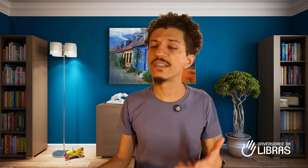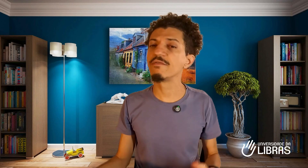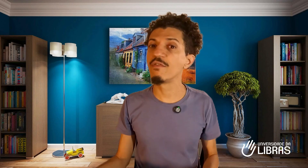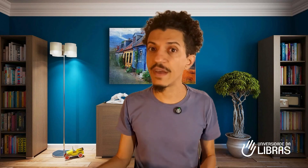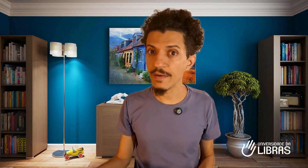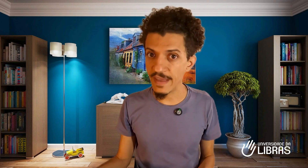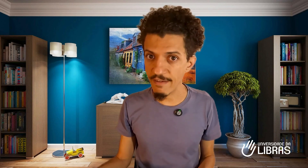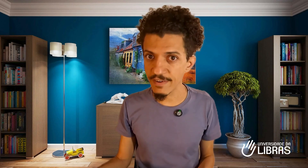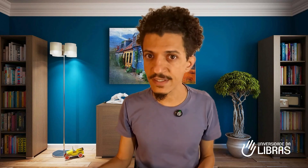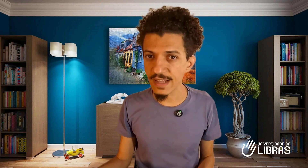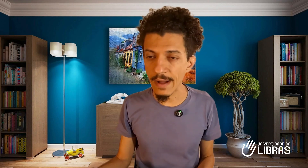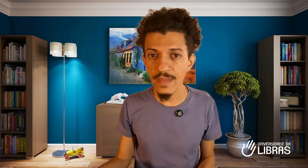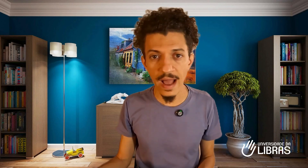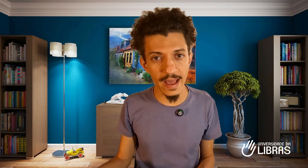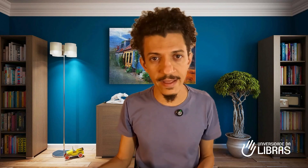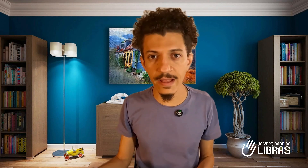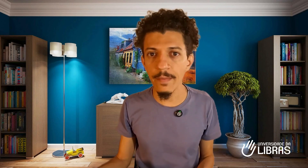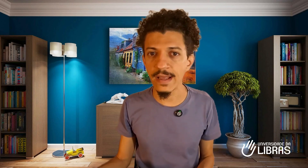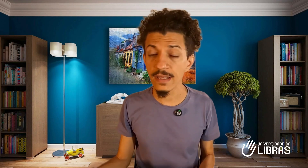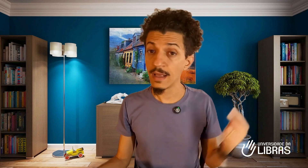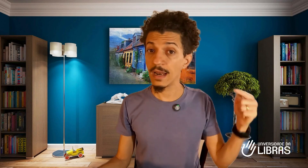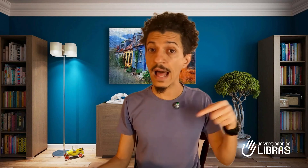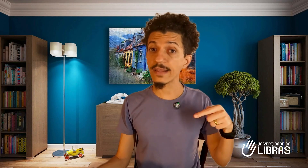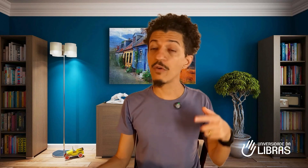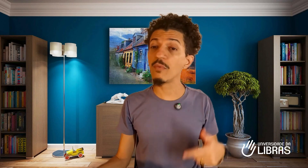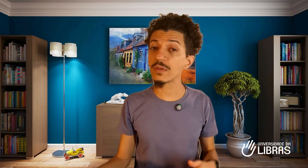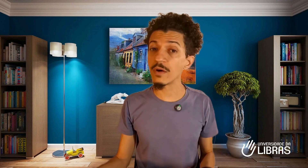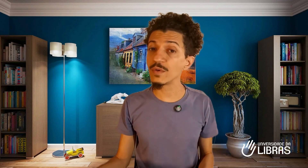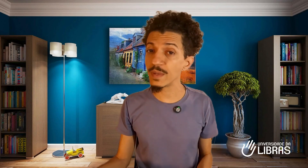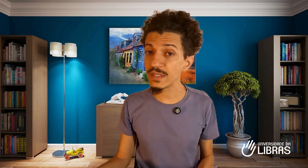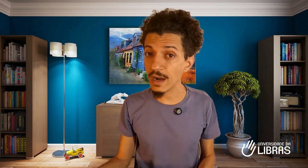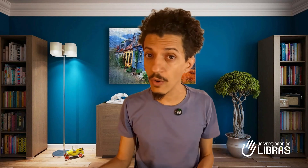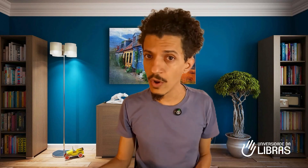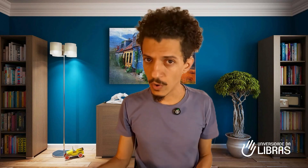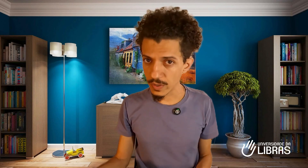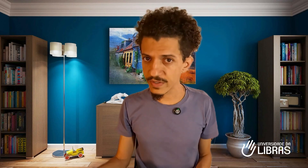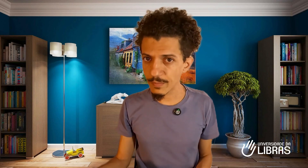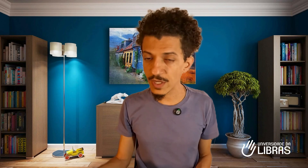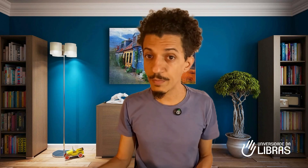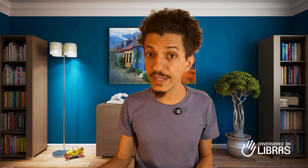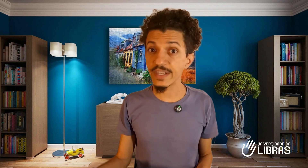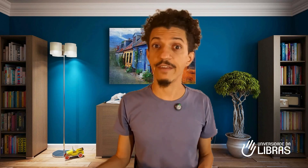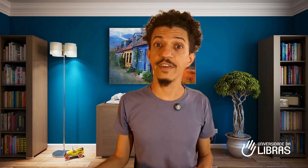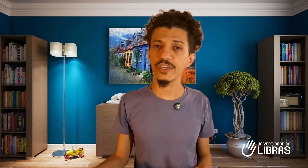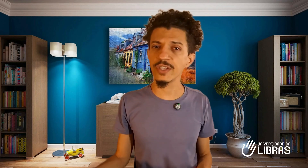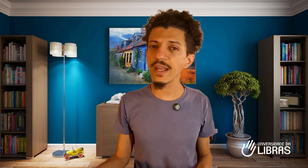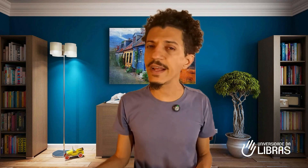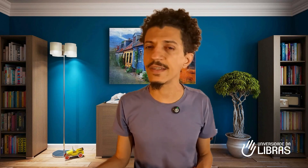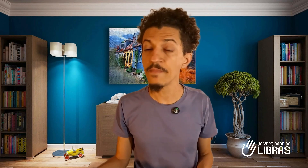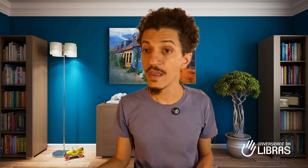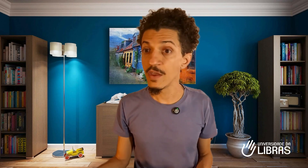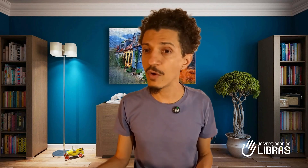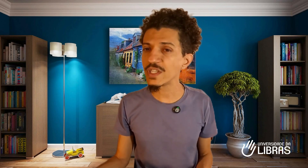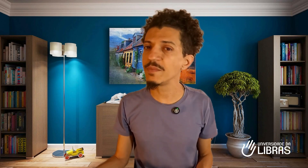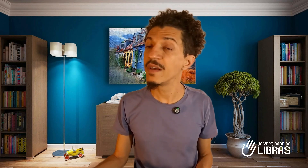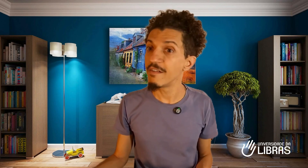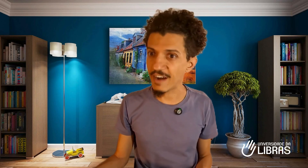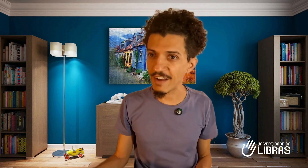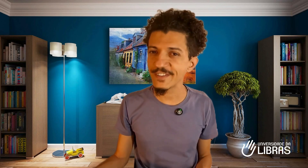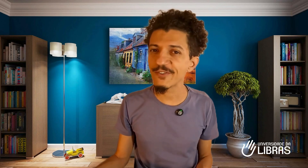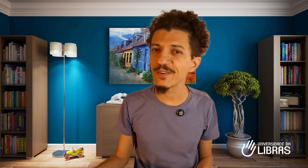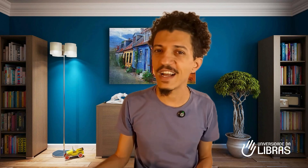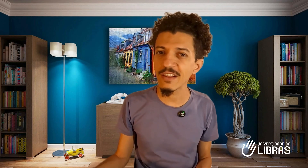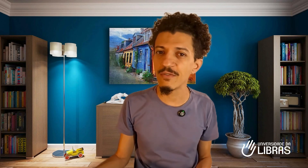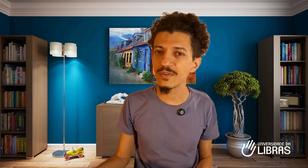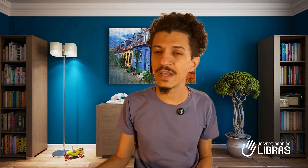se desenvolver e avançar ainda mais. Lá tem um botão especial onde você pode preencher a ficha de interesse e meu time vai